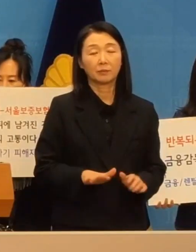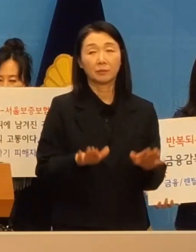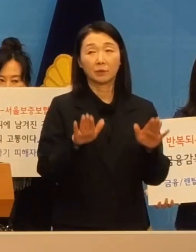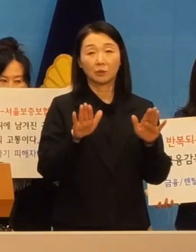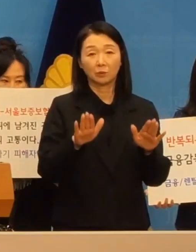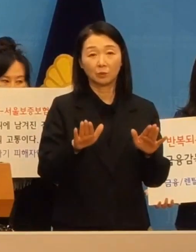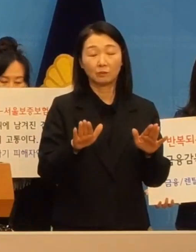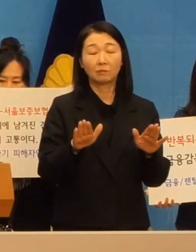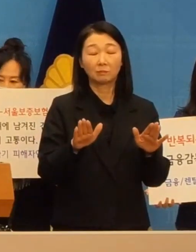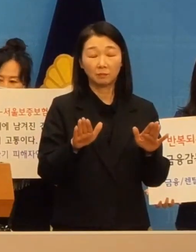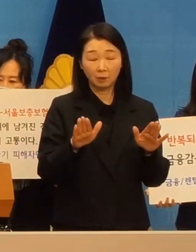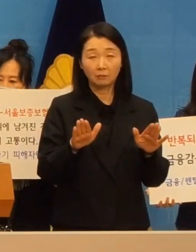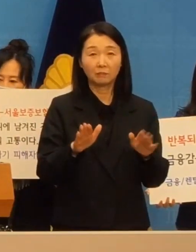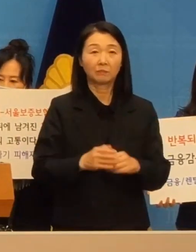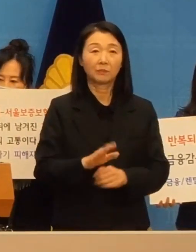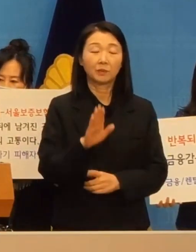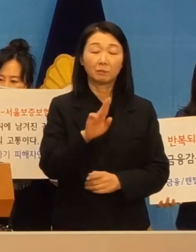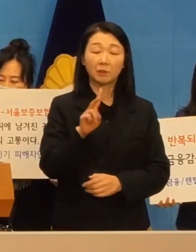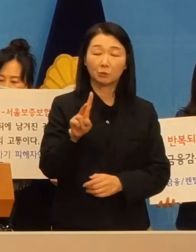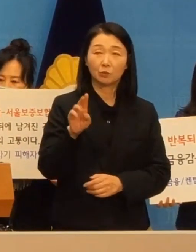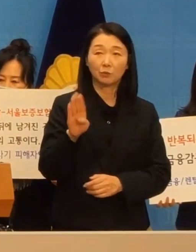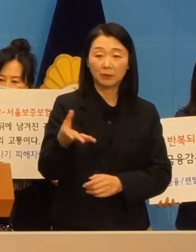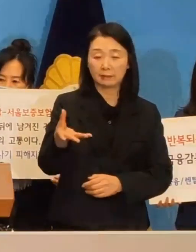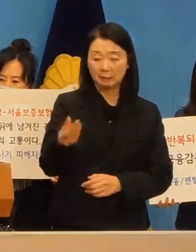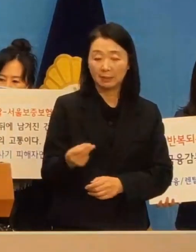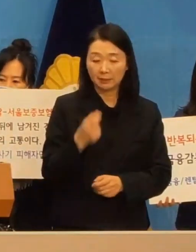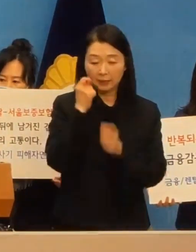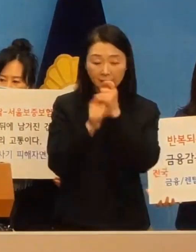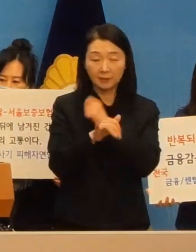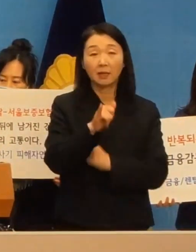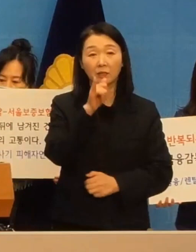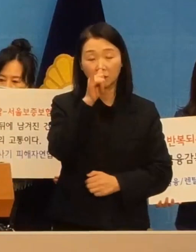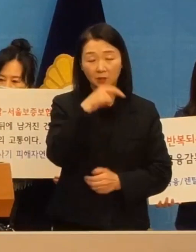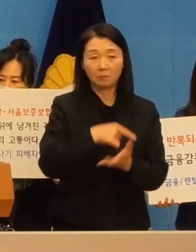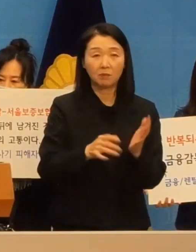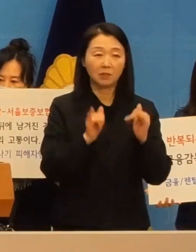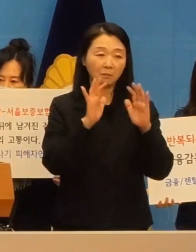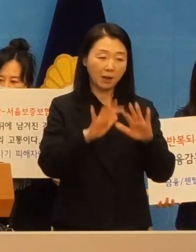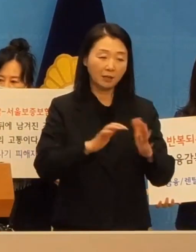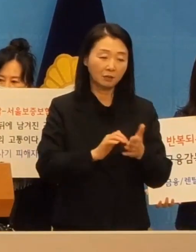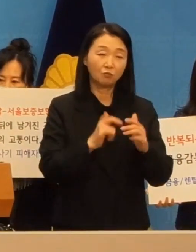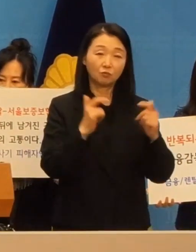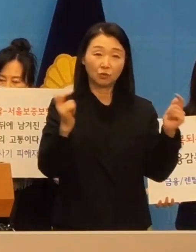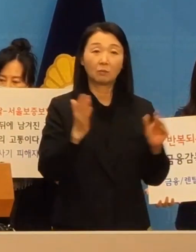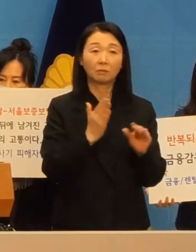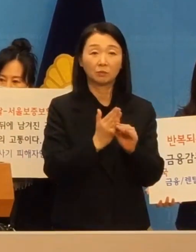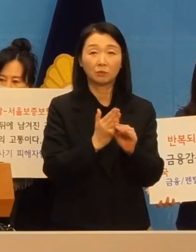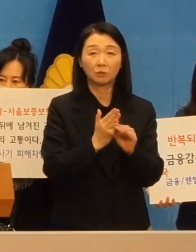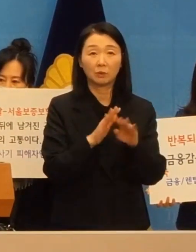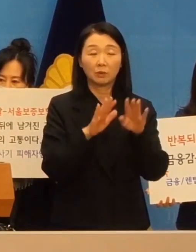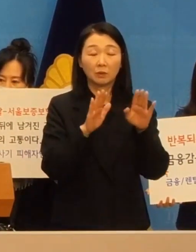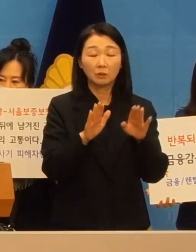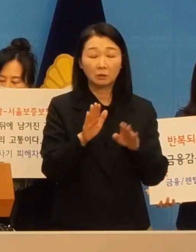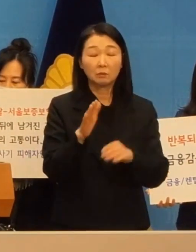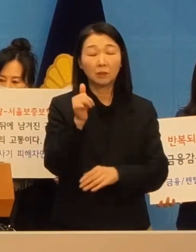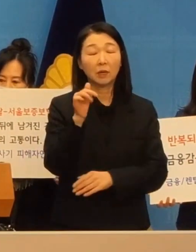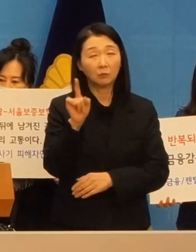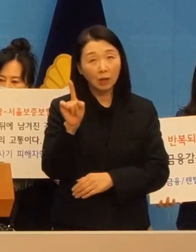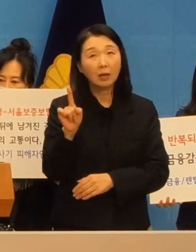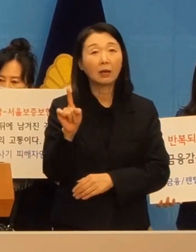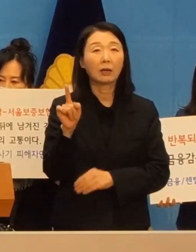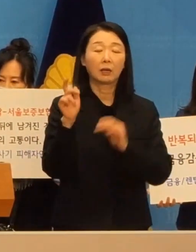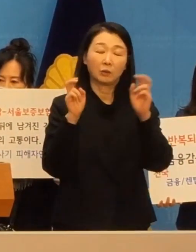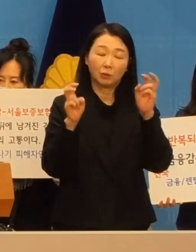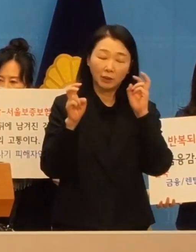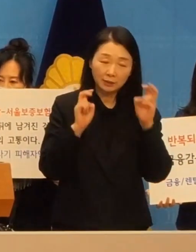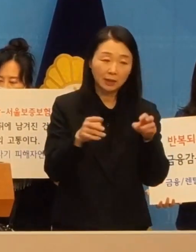팩토링 렌탈이나 B2B 렌탈 사기로 인해서 피해자가 정말로 많이 늘어나고 있습니다. 하지만 하나캐피탈이나 우리 금융